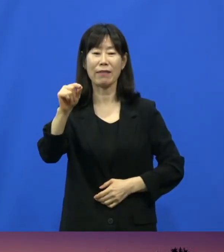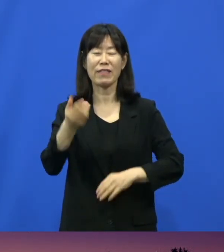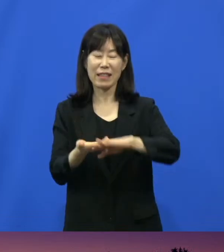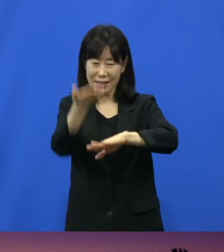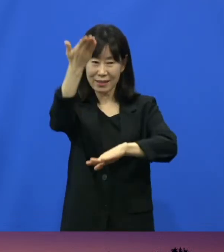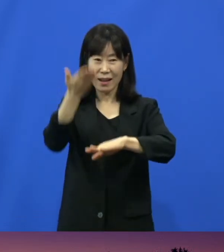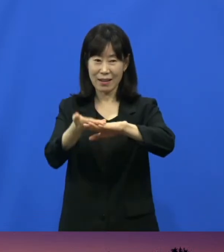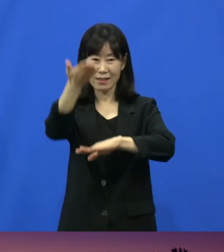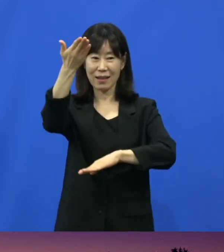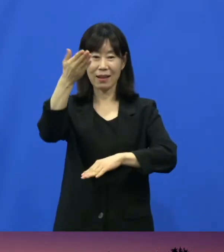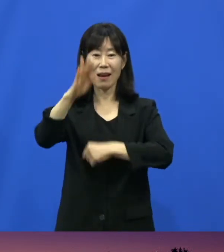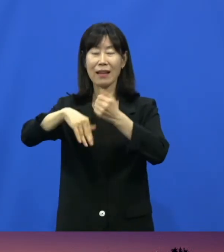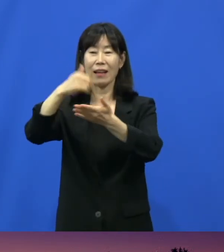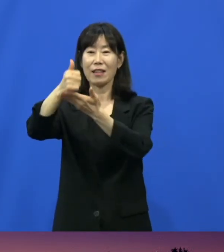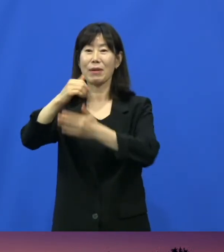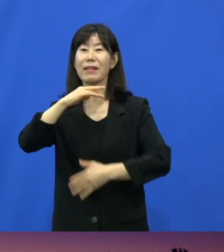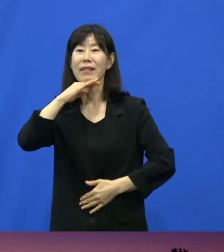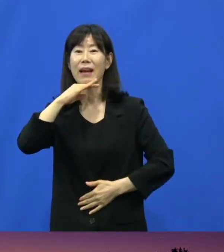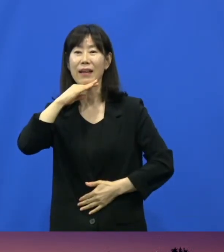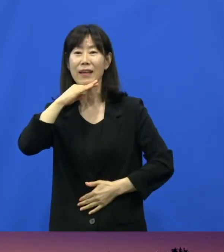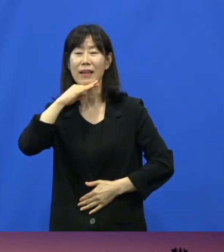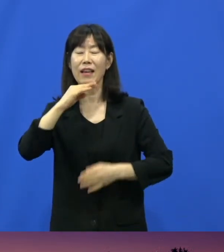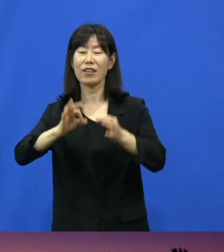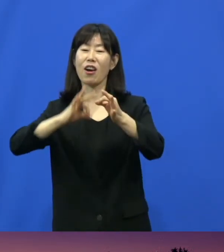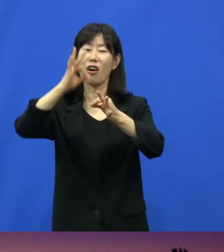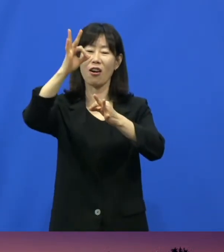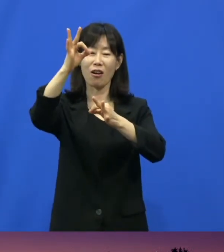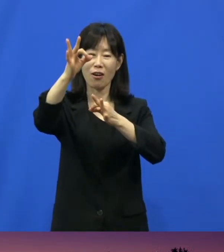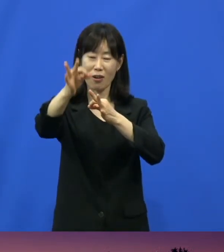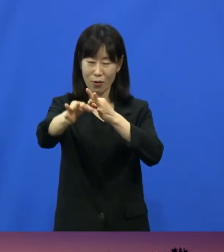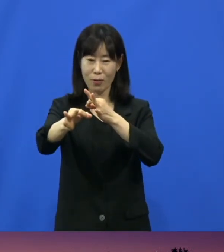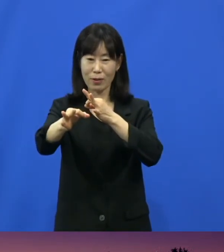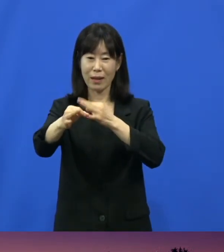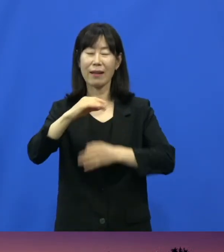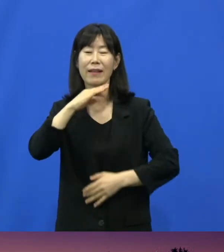하나님은 나이가 알려드릴까요? 영원세예요.